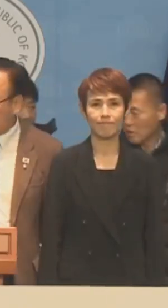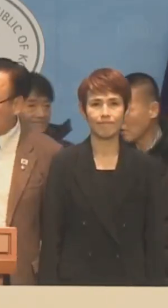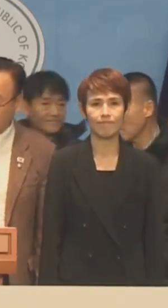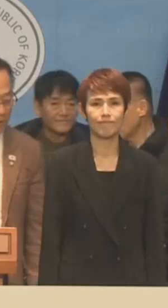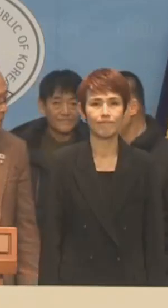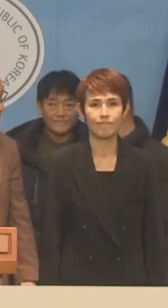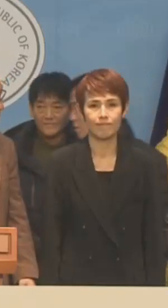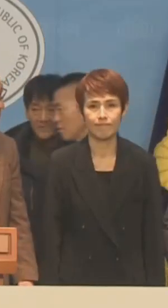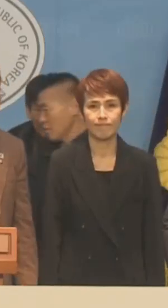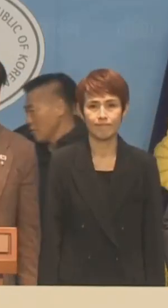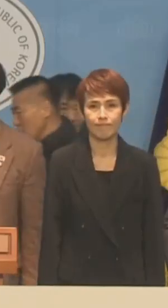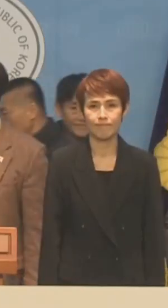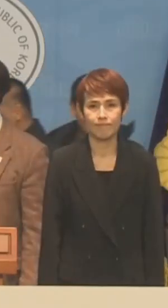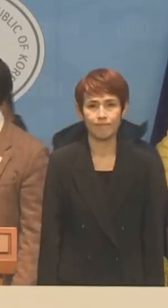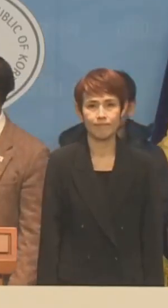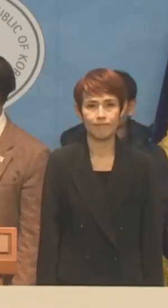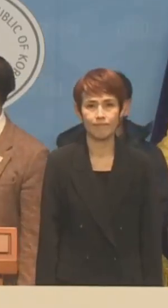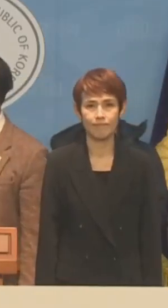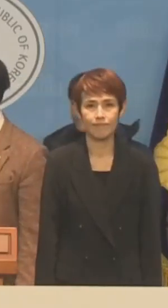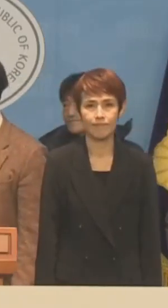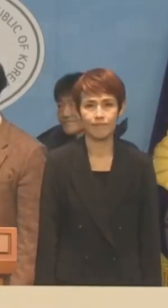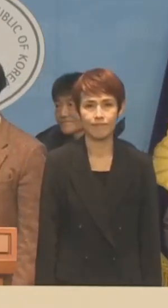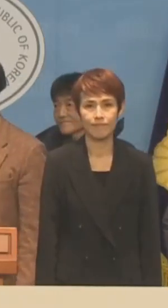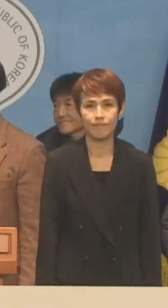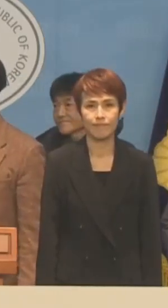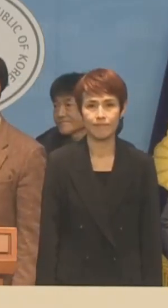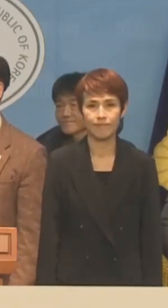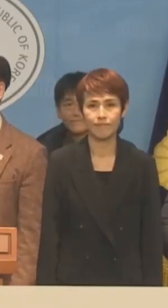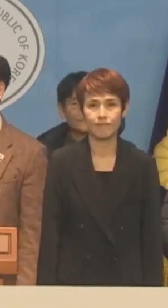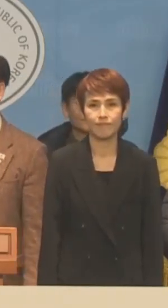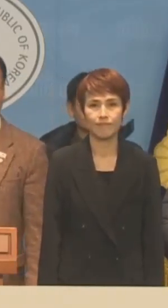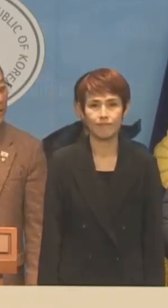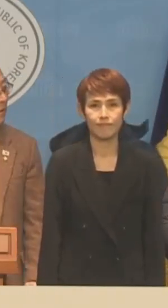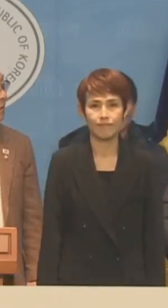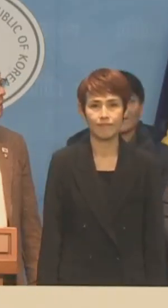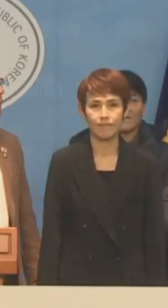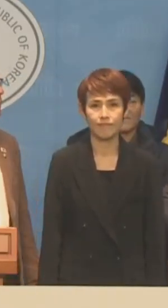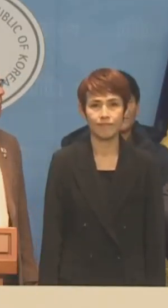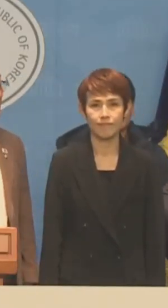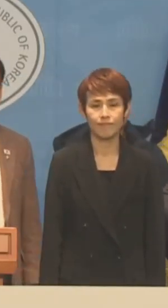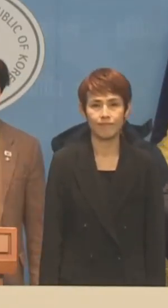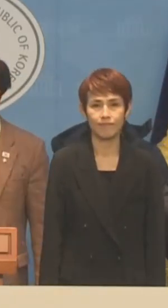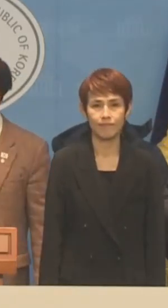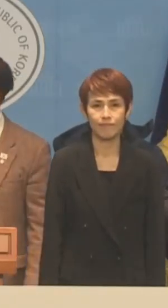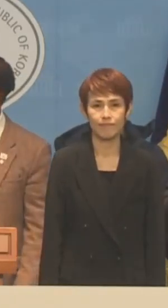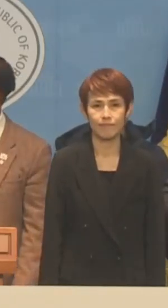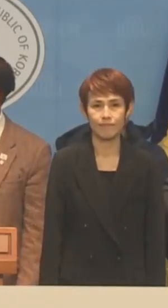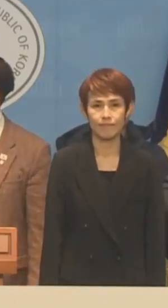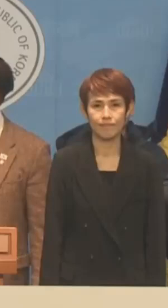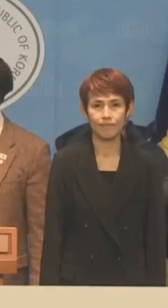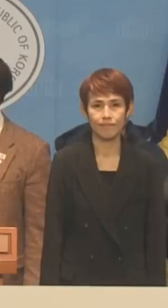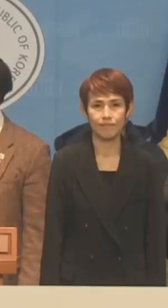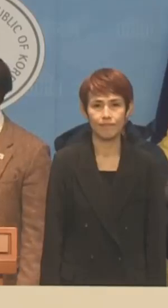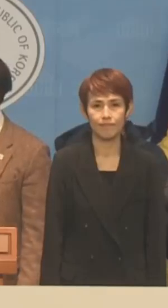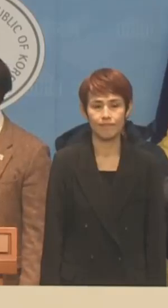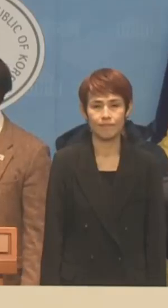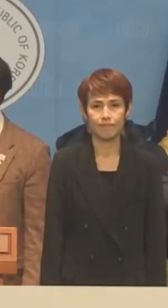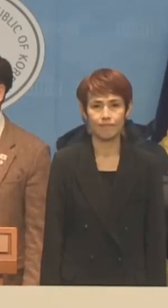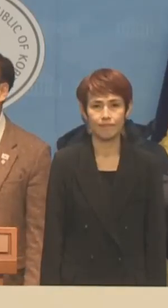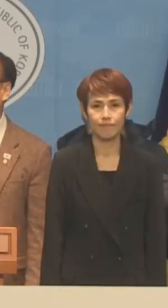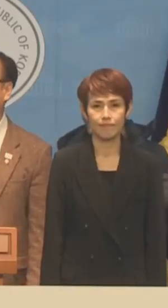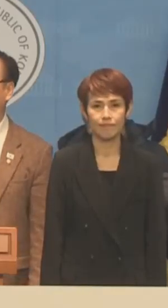이쪽에 쓰세요. 저쪽에 쓰시면. 예, 그쪽에 쓰시면 됩니다. 한 분 더.